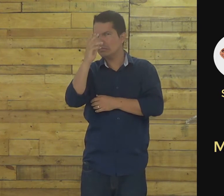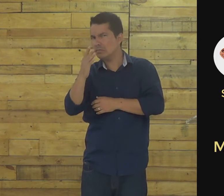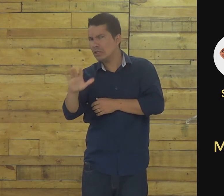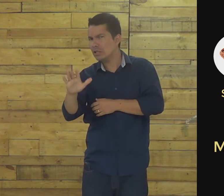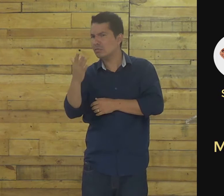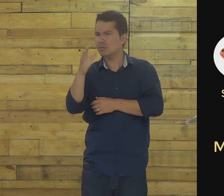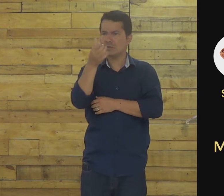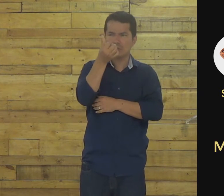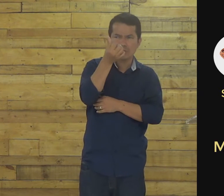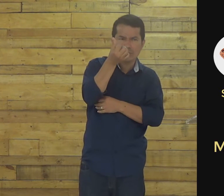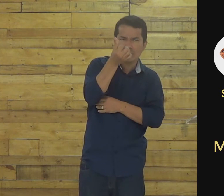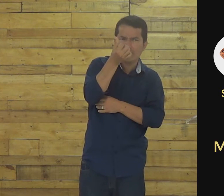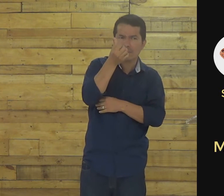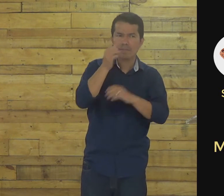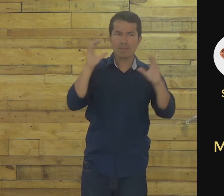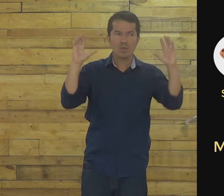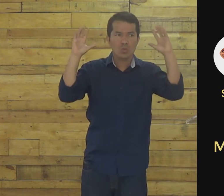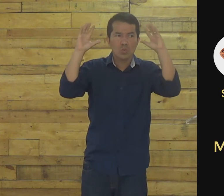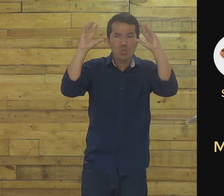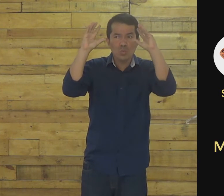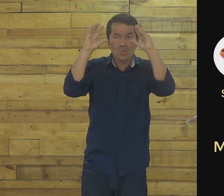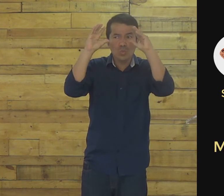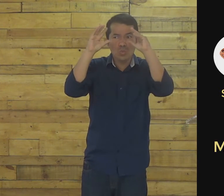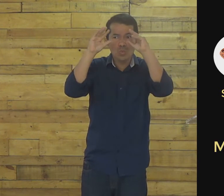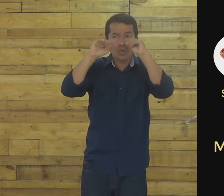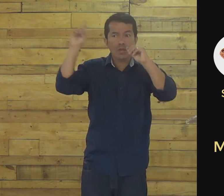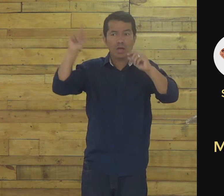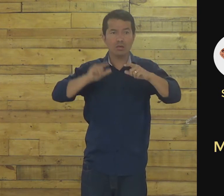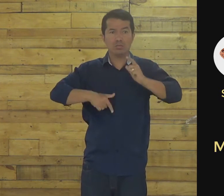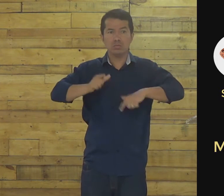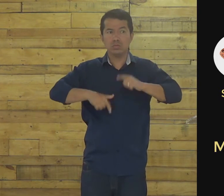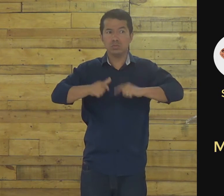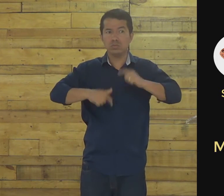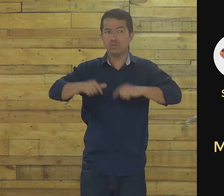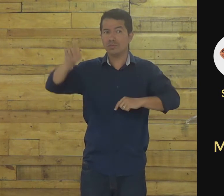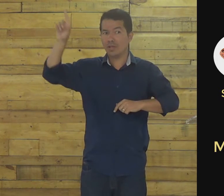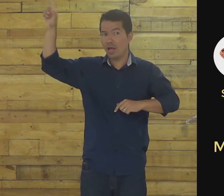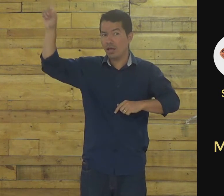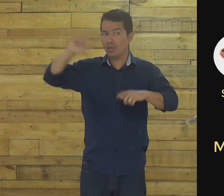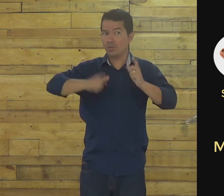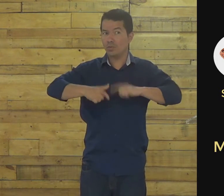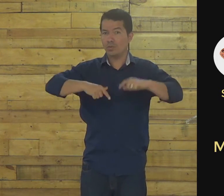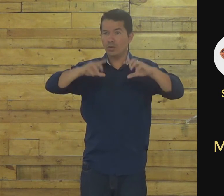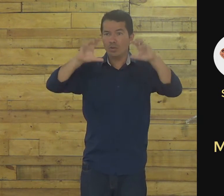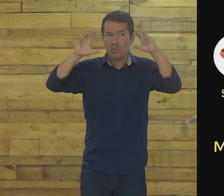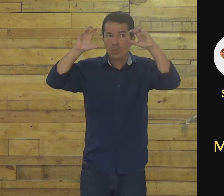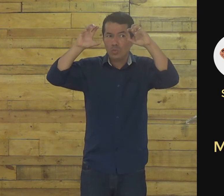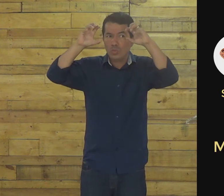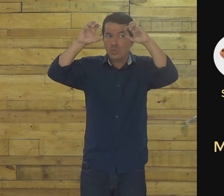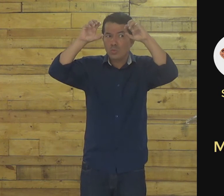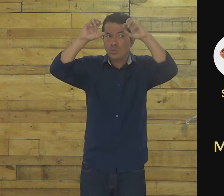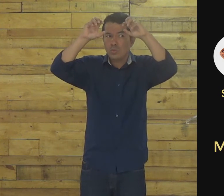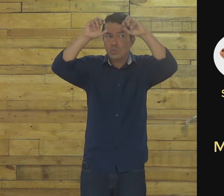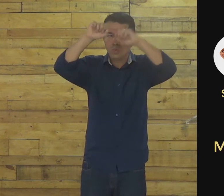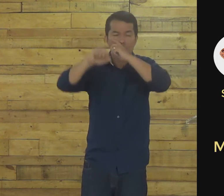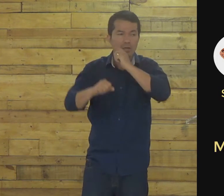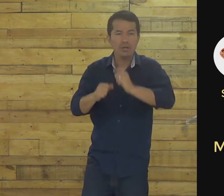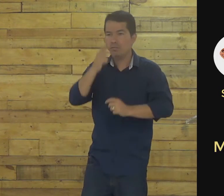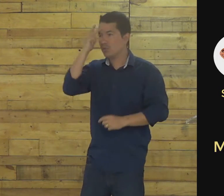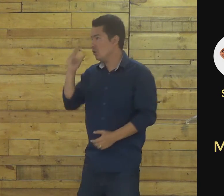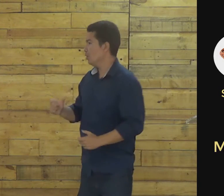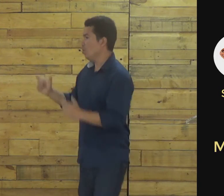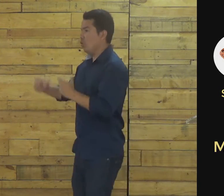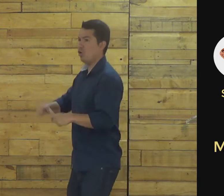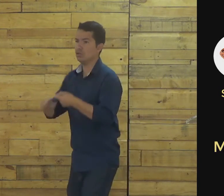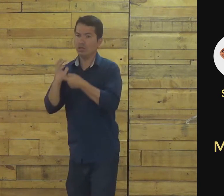Bíblia, eu acho que era pelo menos umas 5:30, 6 horas da tarde, lá em Israel, né? A terra